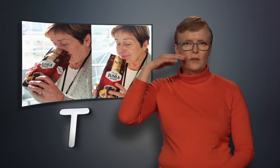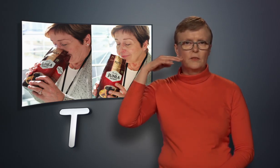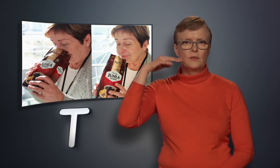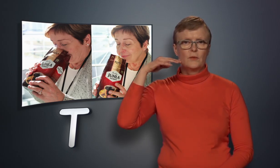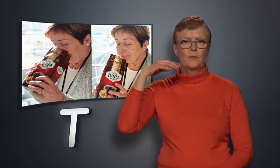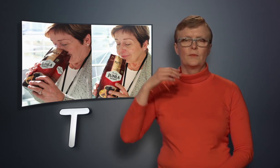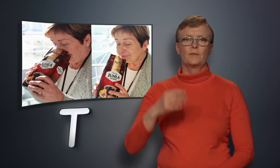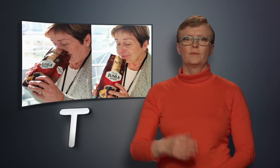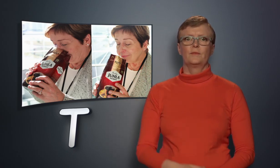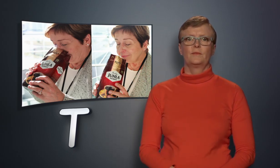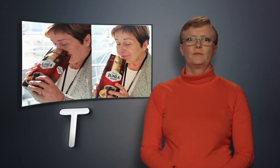Tuoksu.